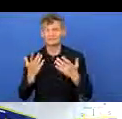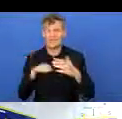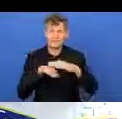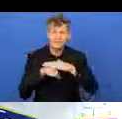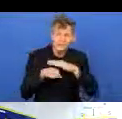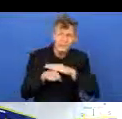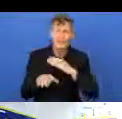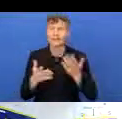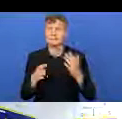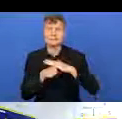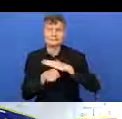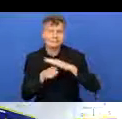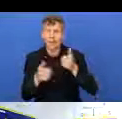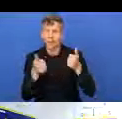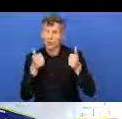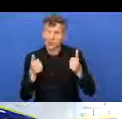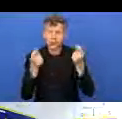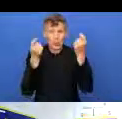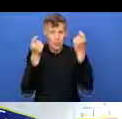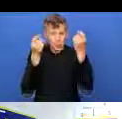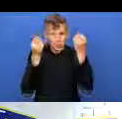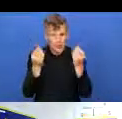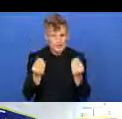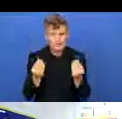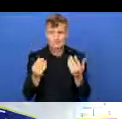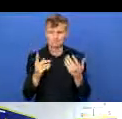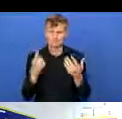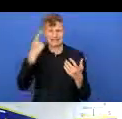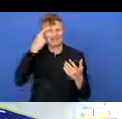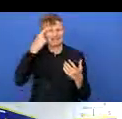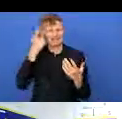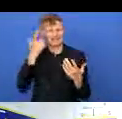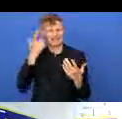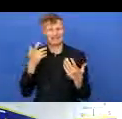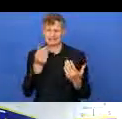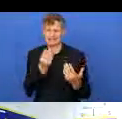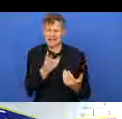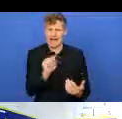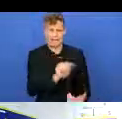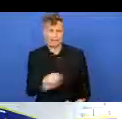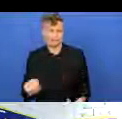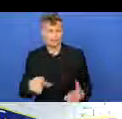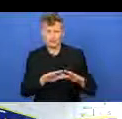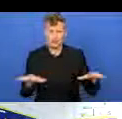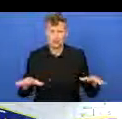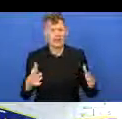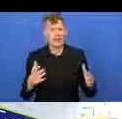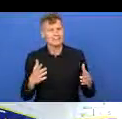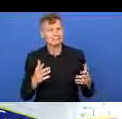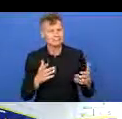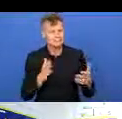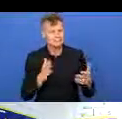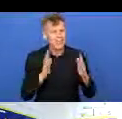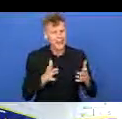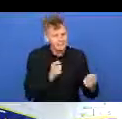les besoins spécifiques de certains d'entre eux. L'ensemble des acteurs doit réaffirmer que l'inclusion n'est pas une option, mais